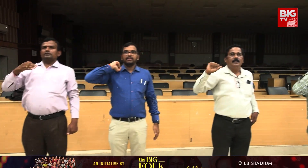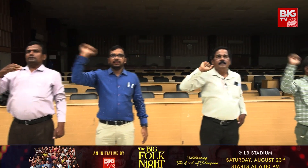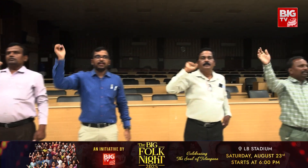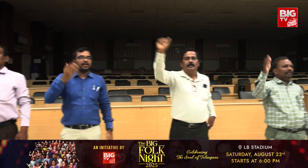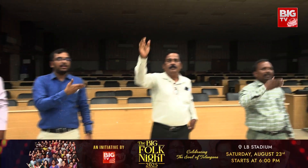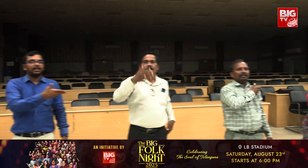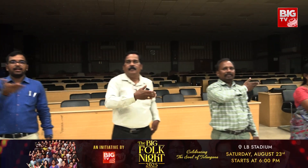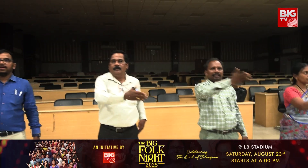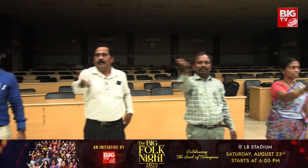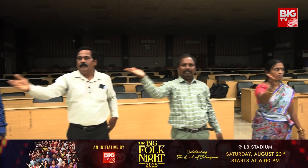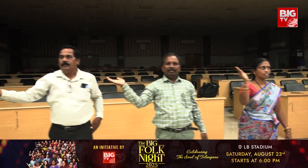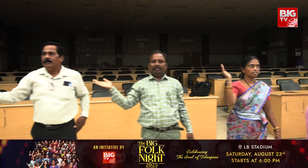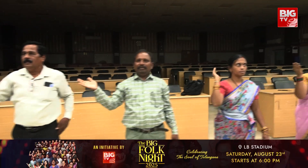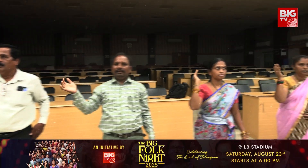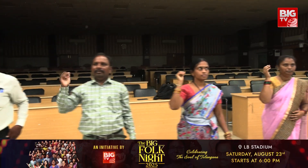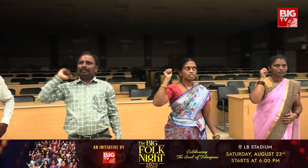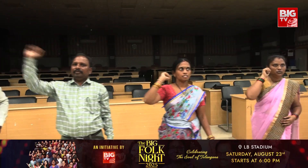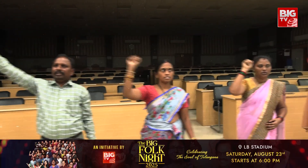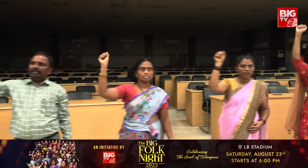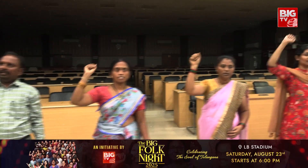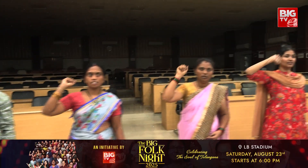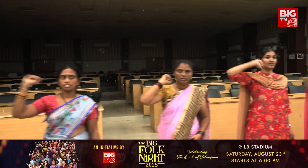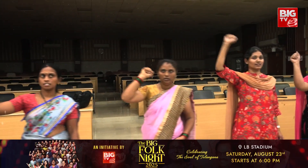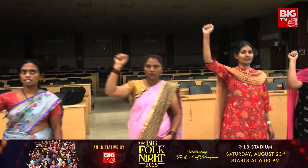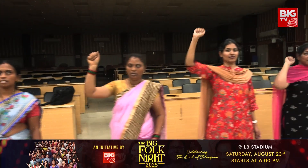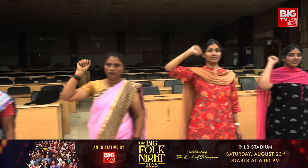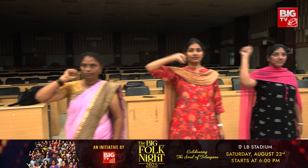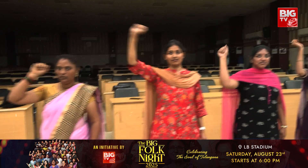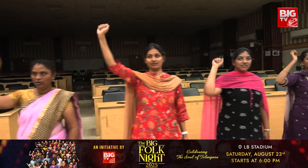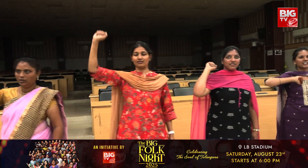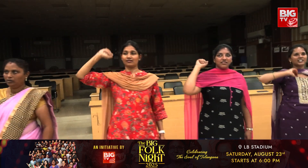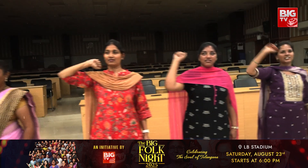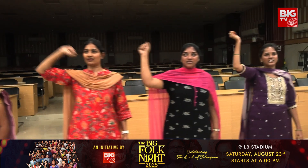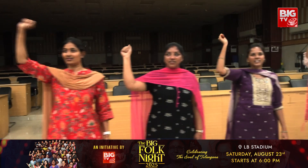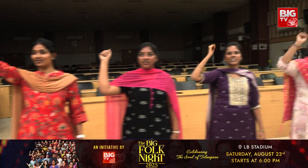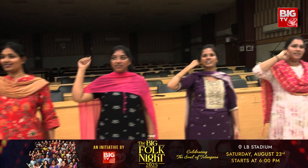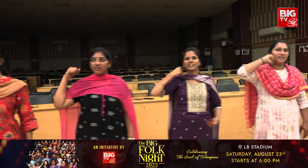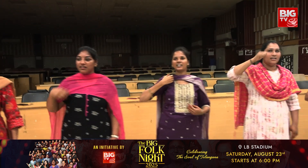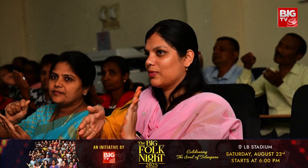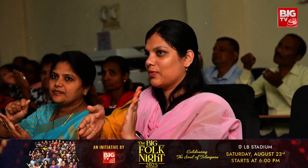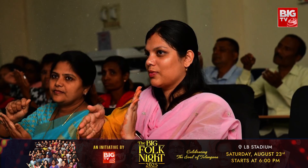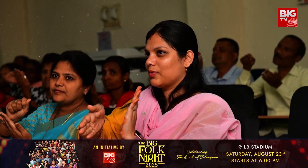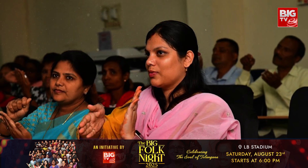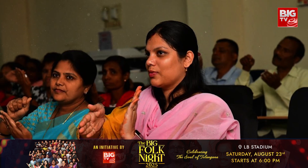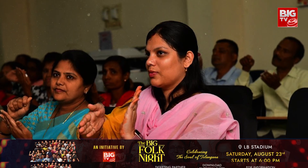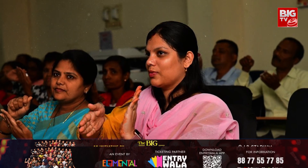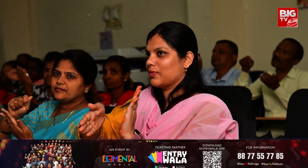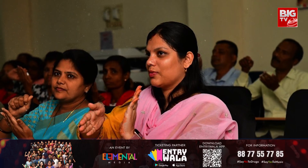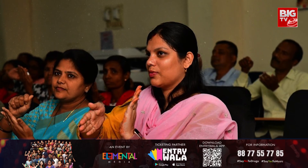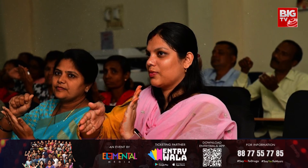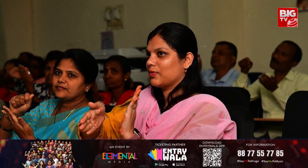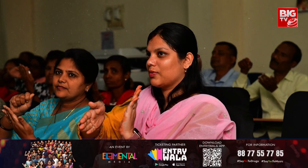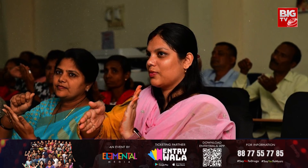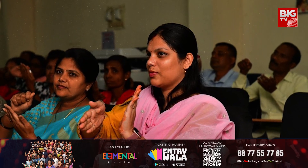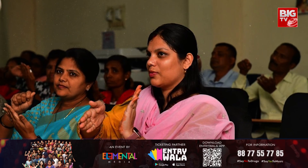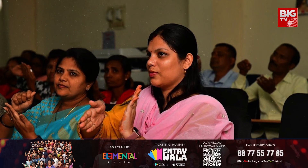నుంచి 50 ఏళ్లు పైబడిన వారైనప్పటికీ సామాజిక బాధ్యతను గుర్తించి ఎంతో శ్రద్ధగా మూగ భాషను నేర్చుకుంటున్నారు. మౌనంగా మాట్లాడడం ఎలా